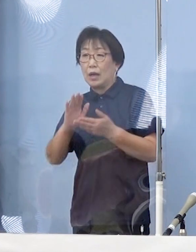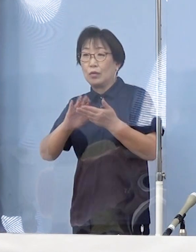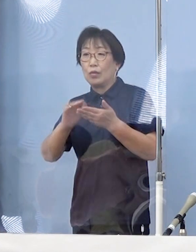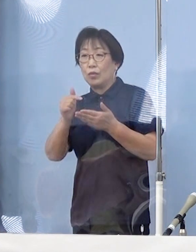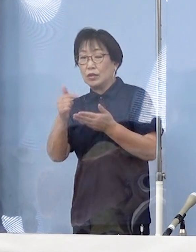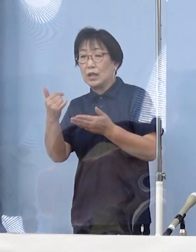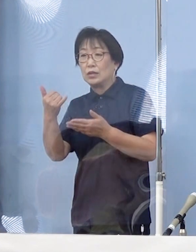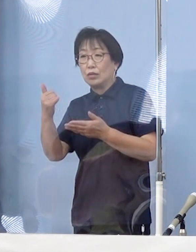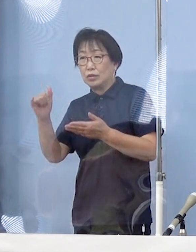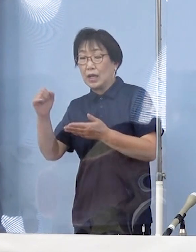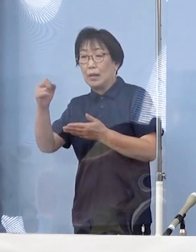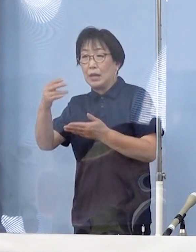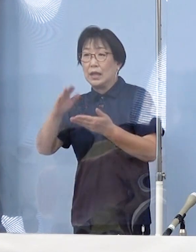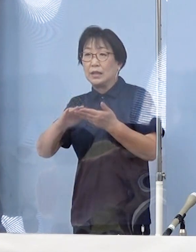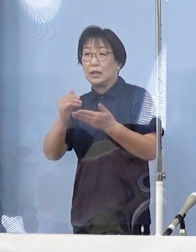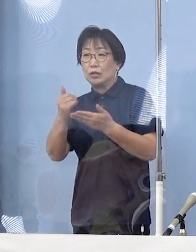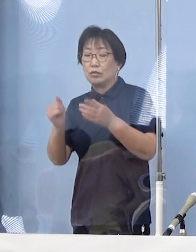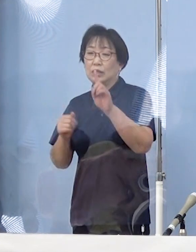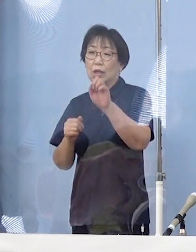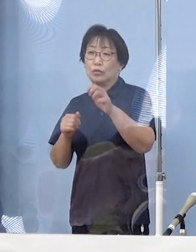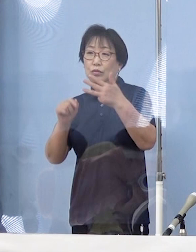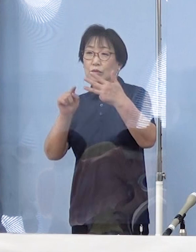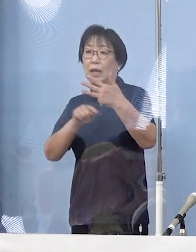触者または接触者18名、